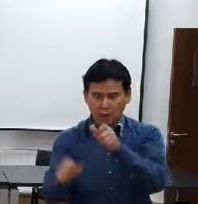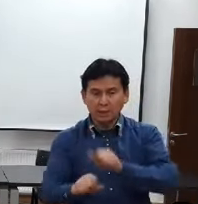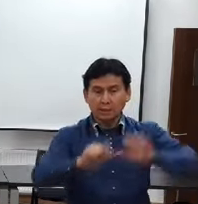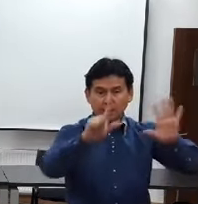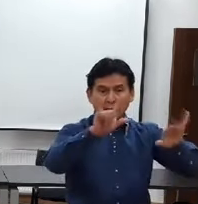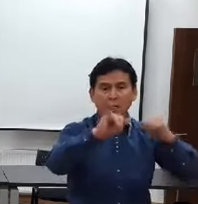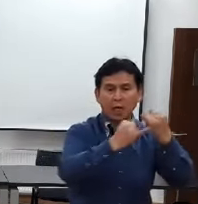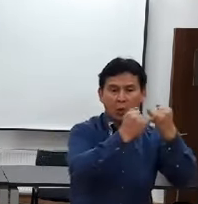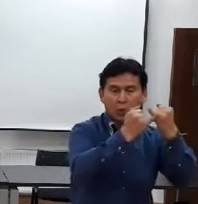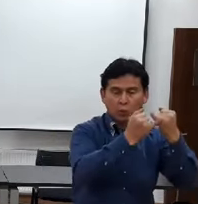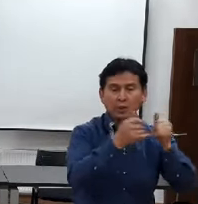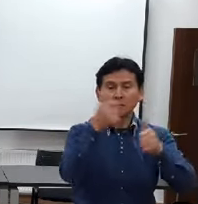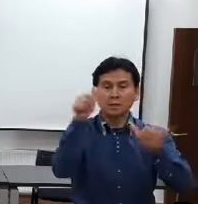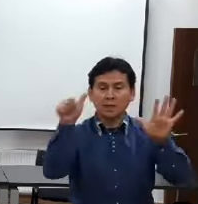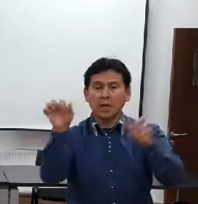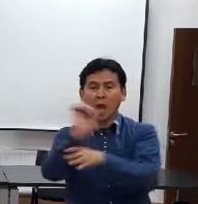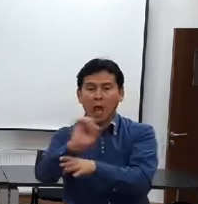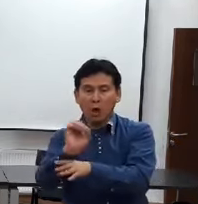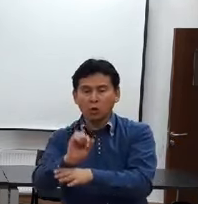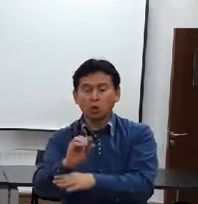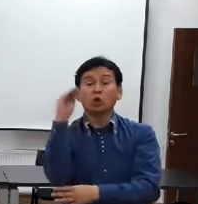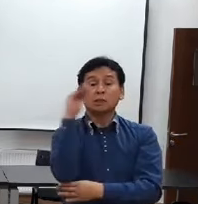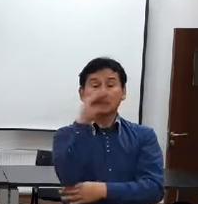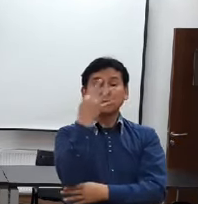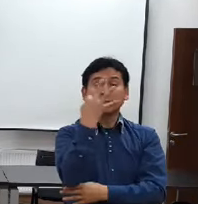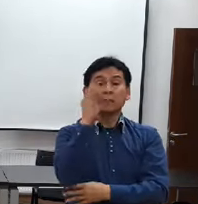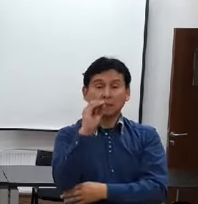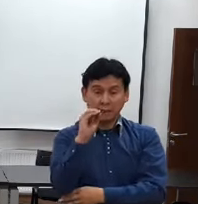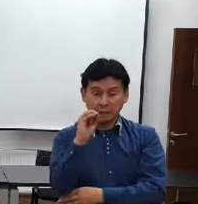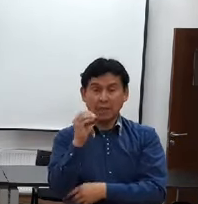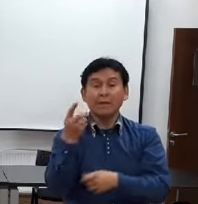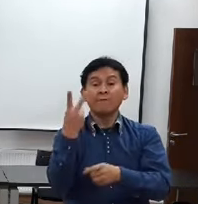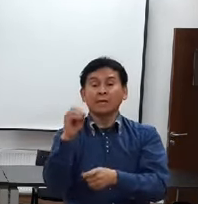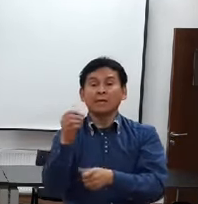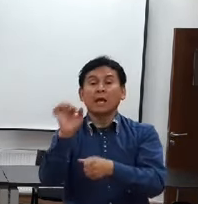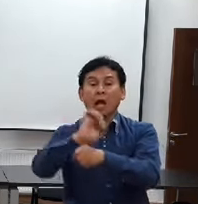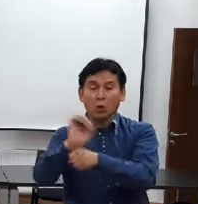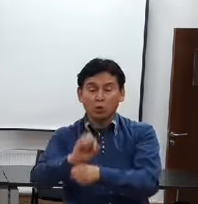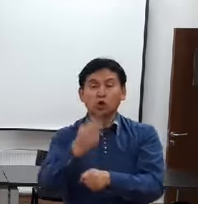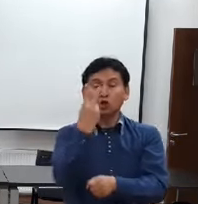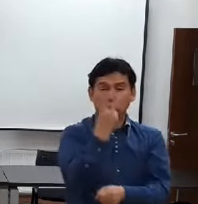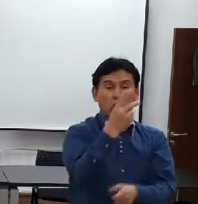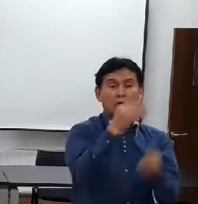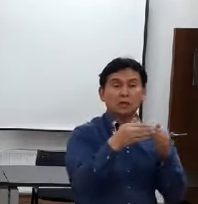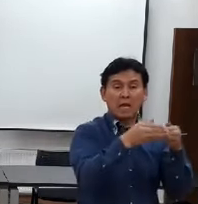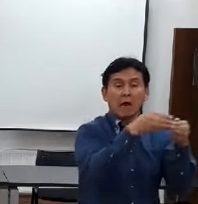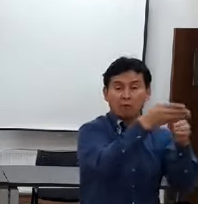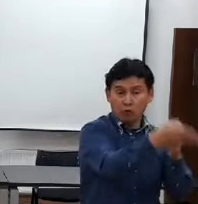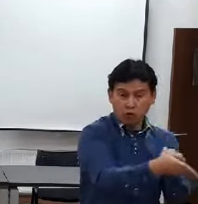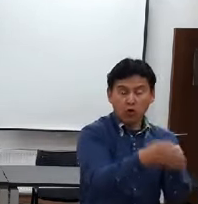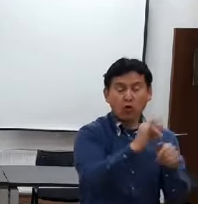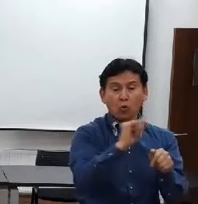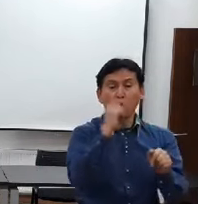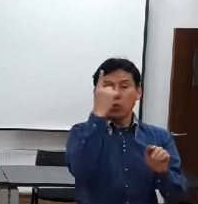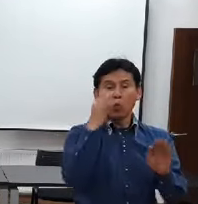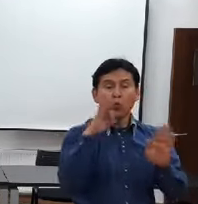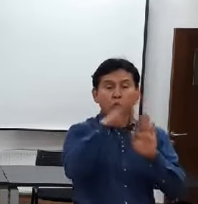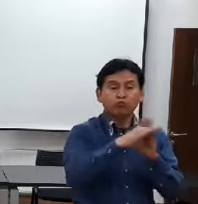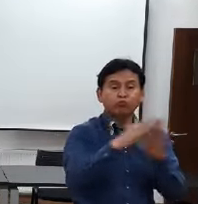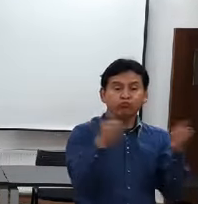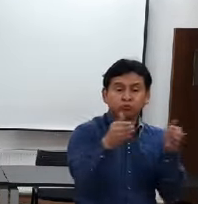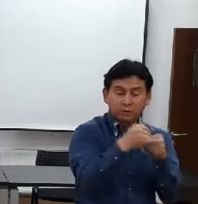Junta y 6 vehículos, en Puerto Cisnes 30 y 20 vehículos, 2 en Puerto Chacabuco, 1 en el Adoro Moteliente